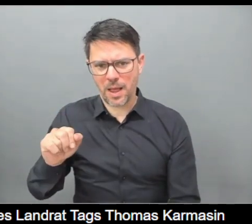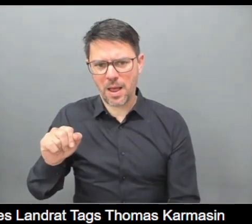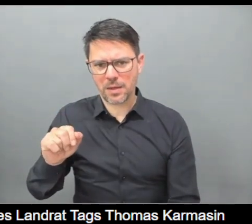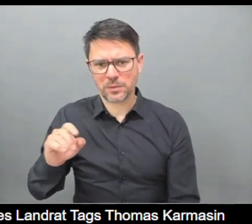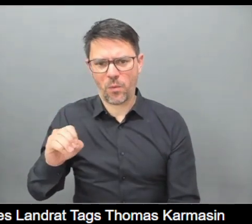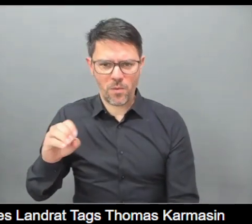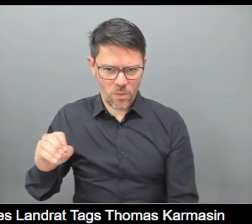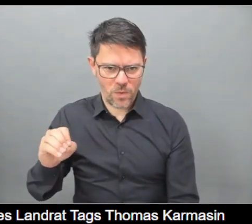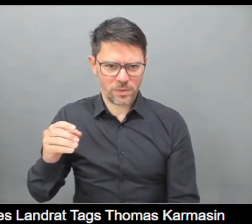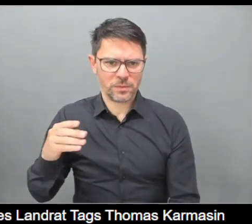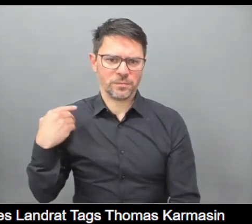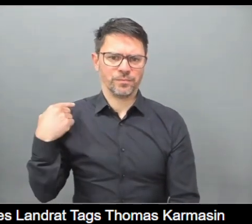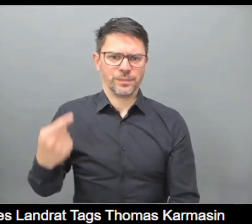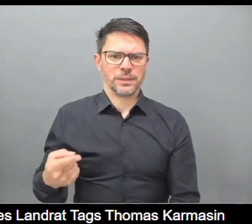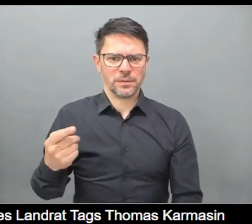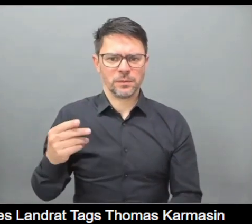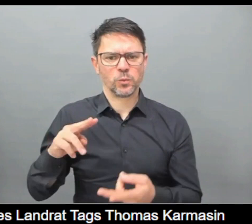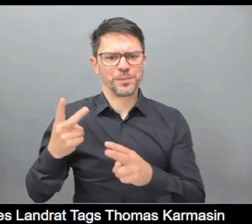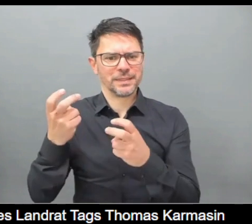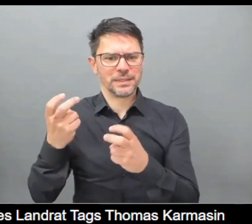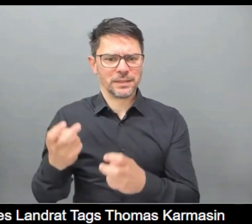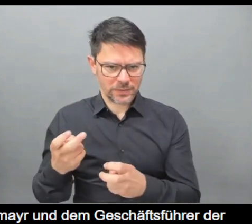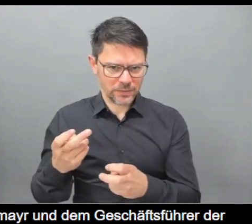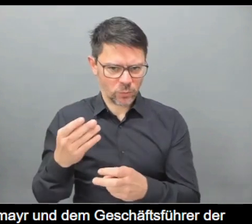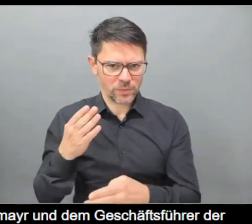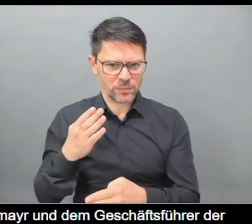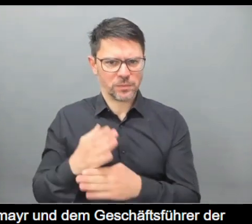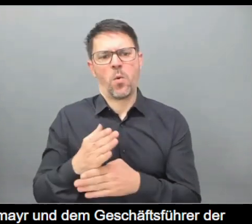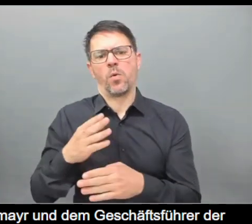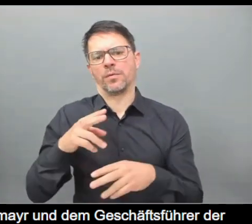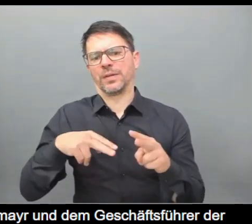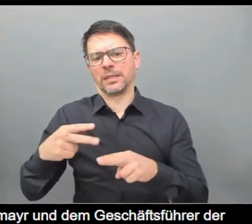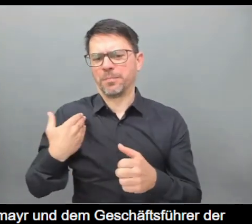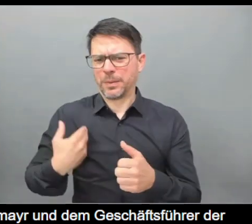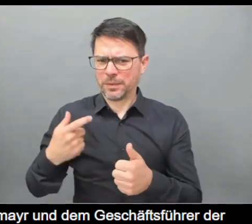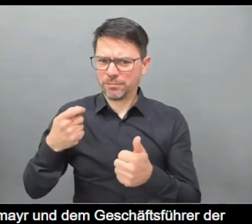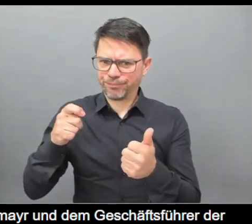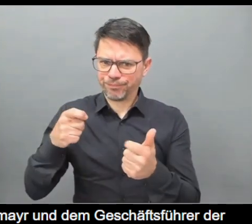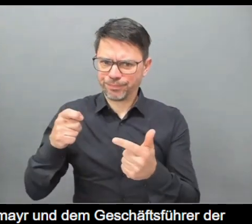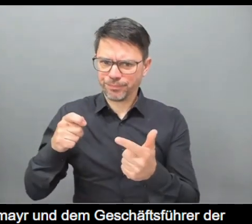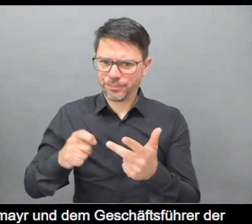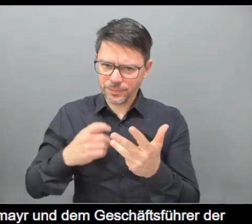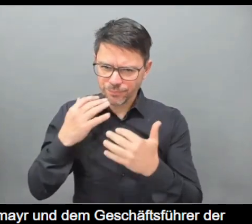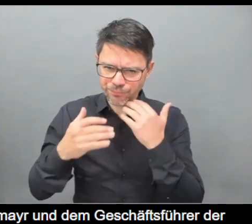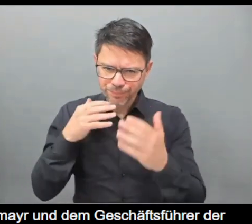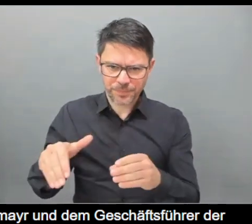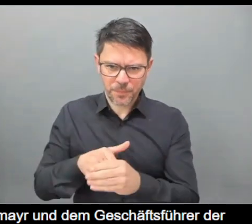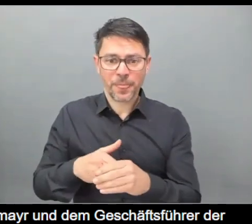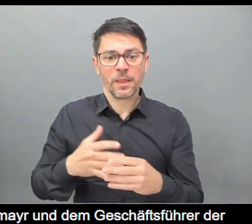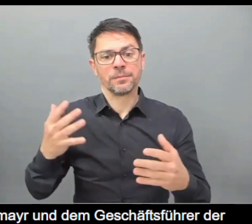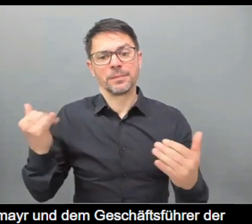Einstellungsbedarf. Wir haben auch schon umfassende Maßnahmen, wie zum Beispiel den Ausbau der Studienplätze